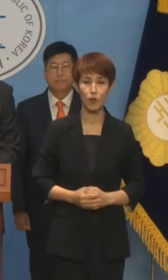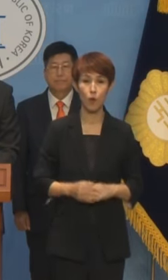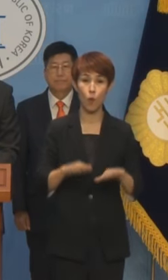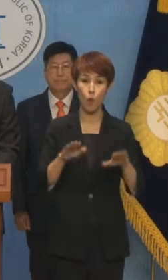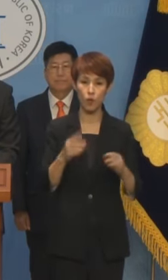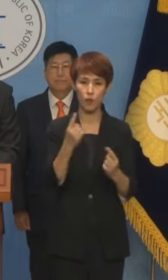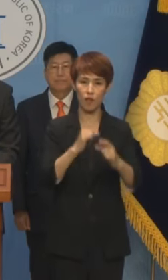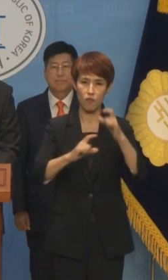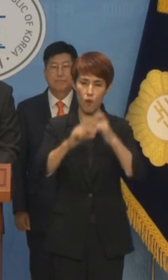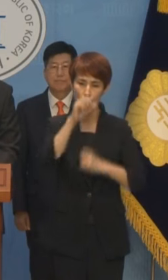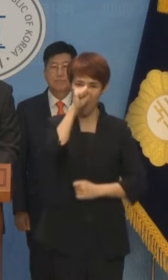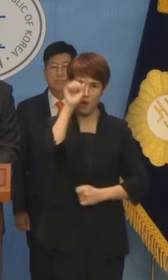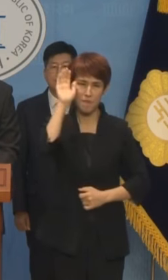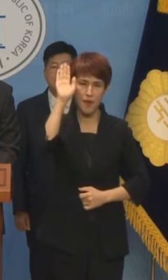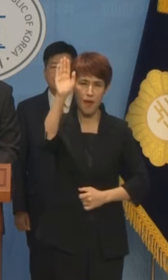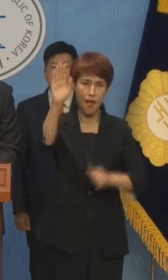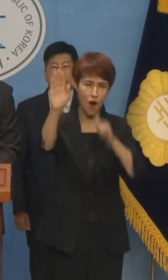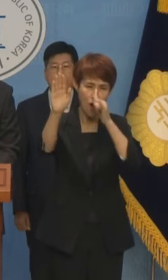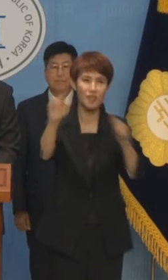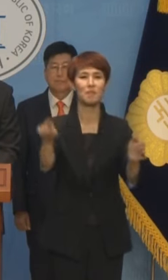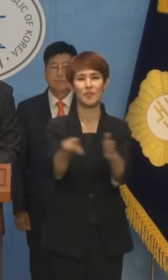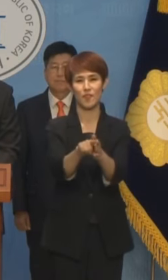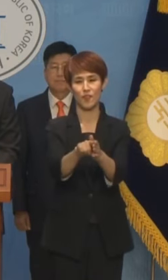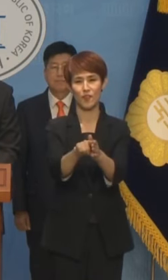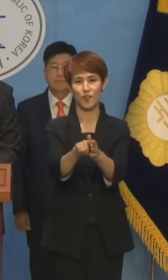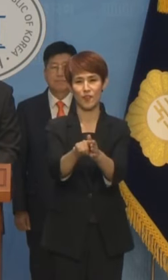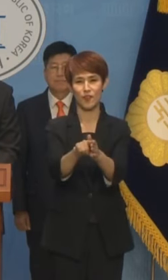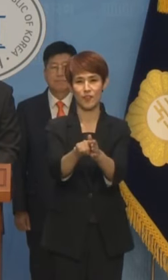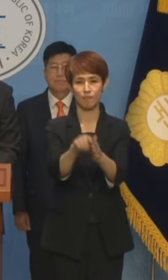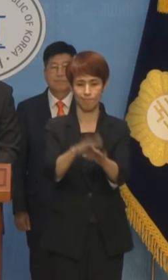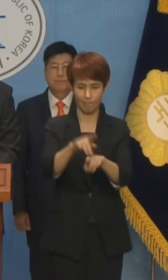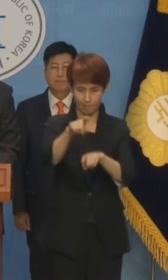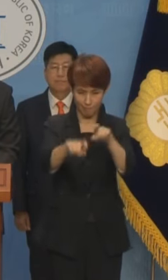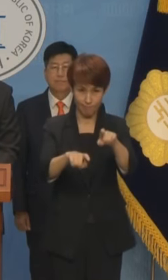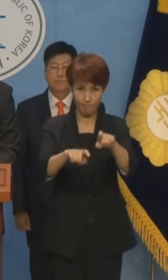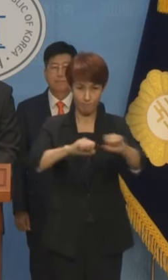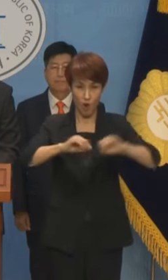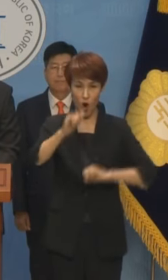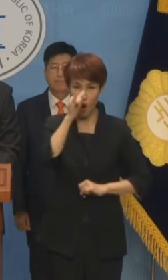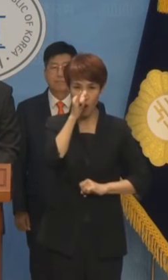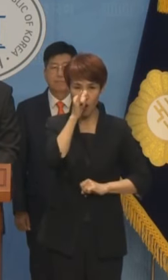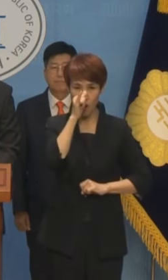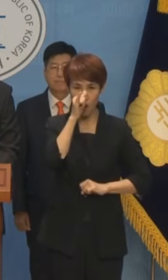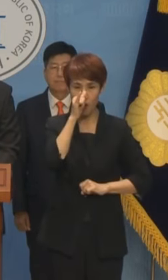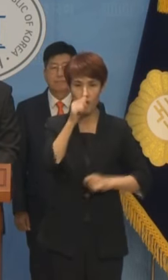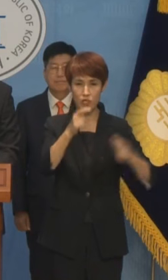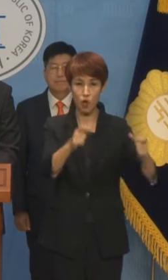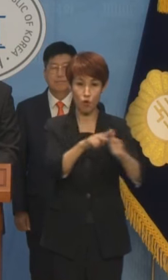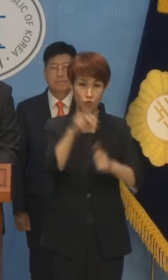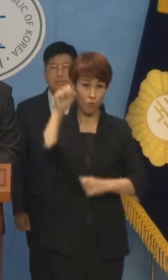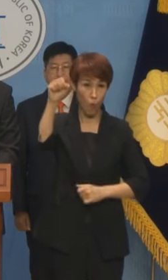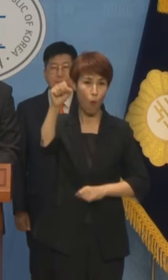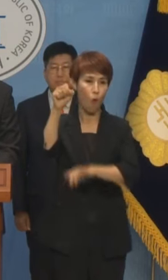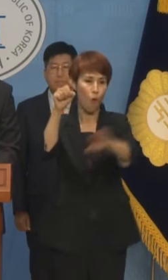오늘보다 더 나은 내일이 있다는 것을 믿으며 그 믿음을 실현하기 위해 뛰어든 수많은 지역구 후보들이